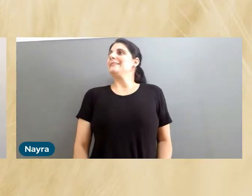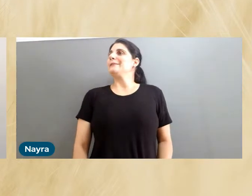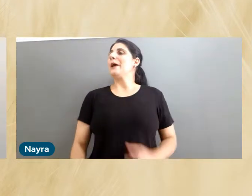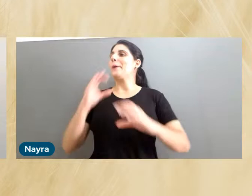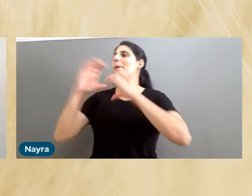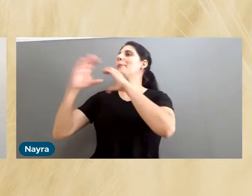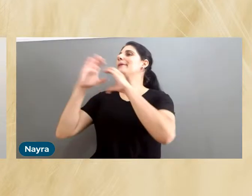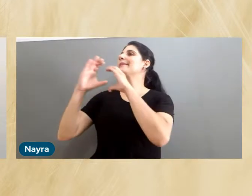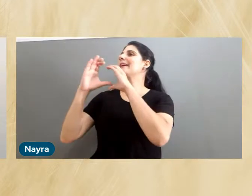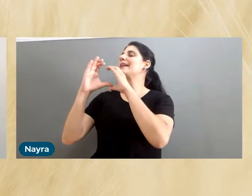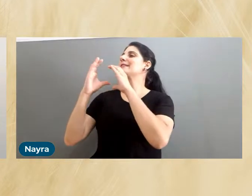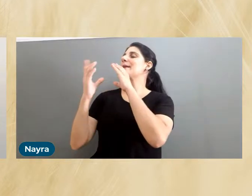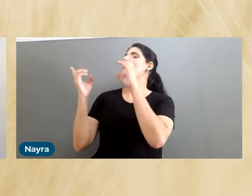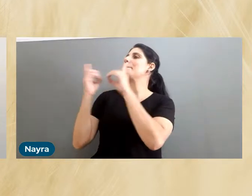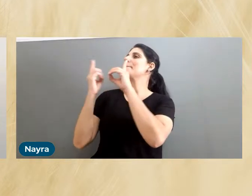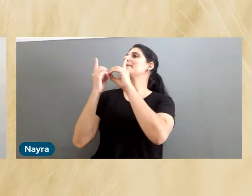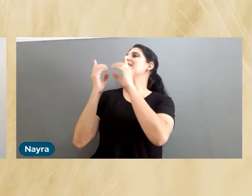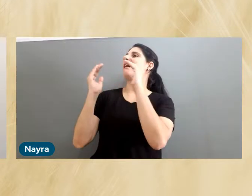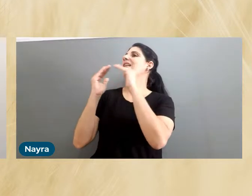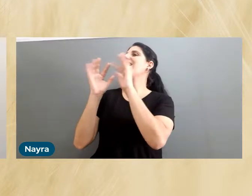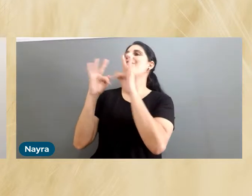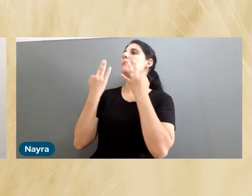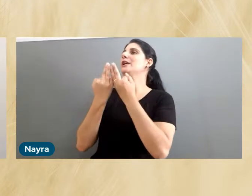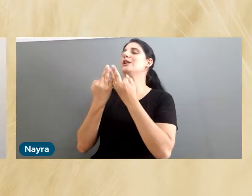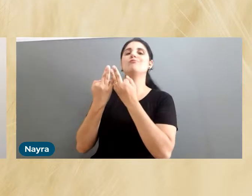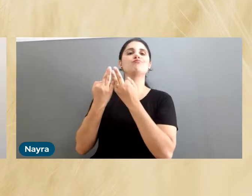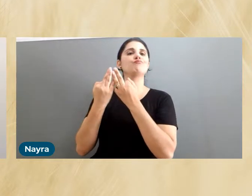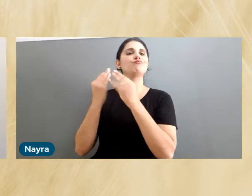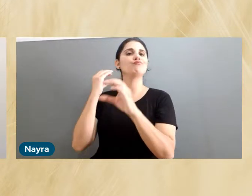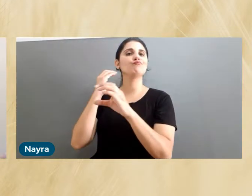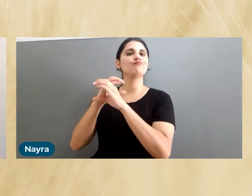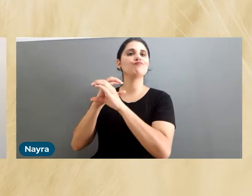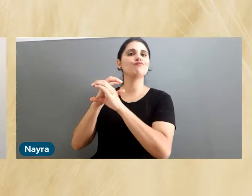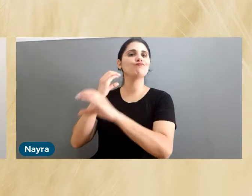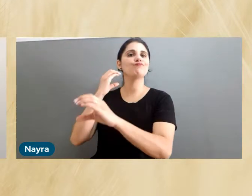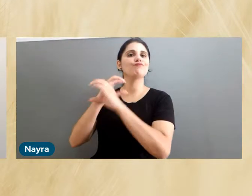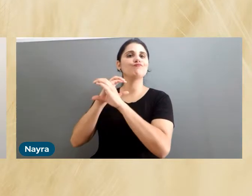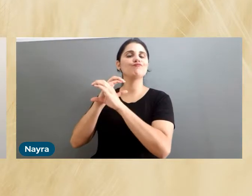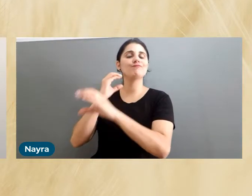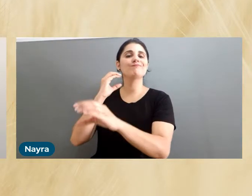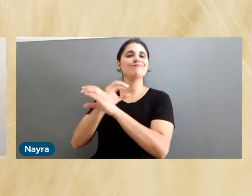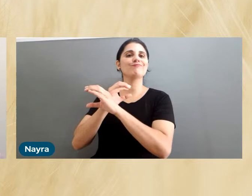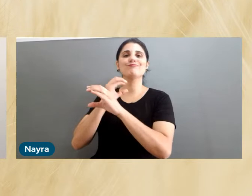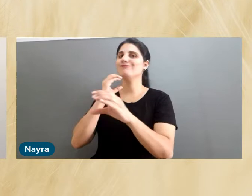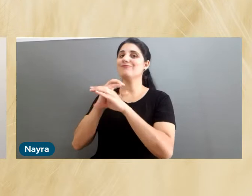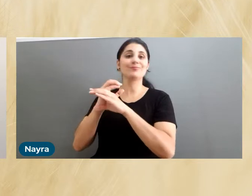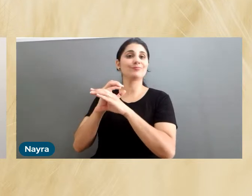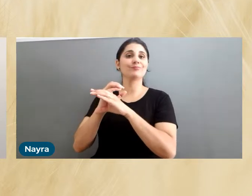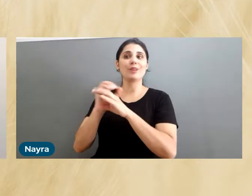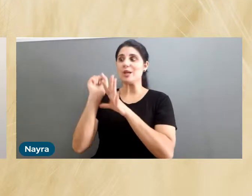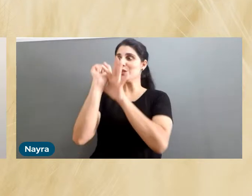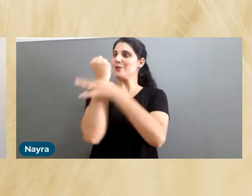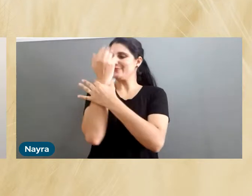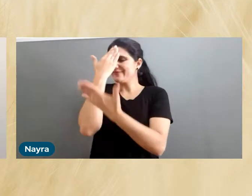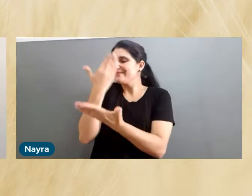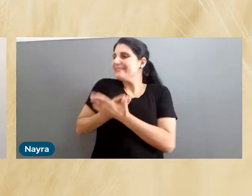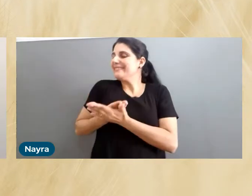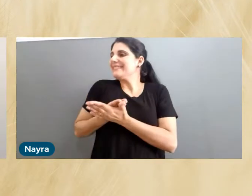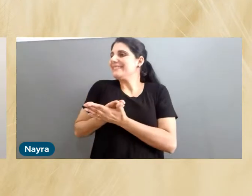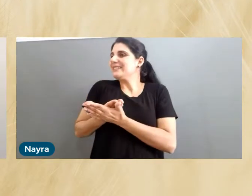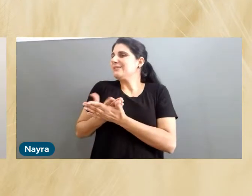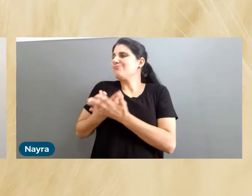o diálogo dentro da própria casa. Não consegue estabelecer pontes de confiança com aquelas pessoas que